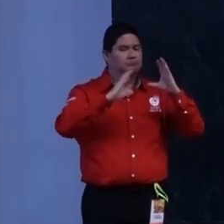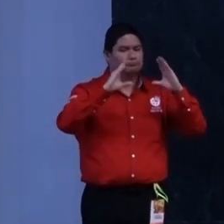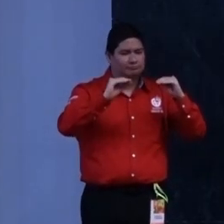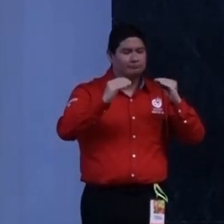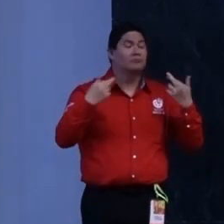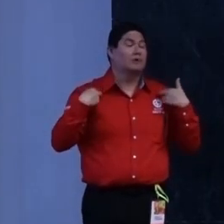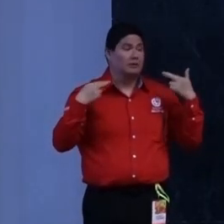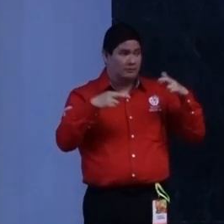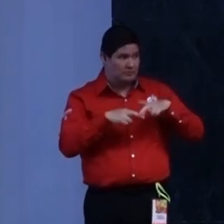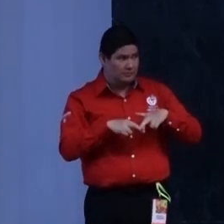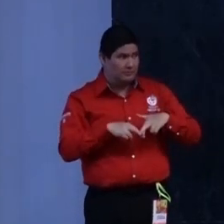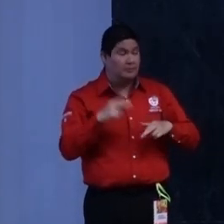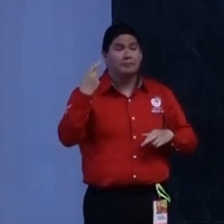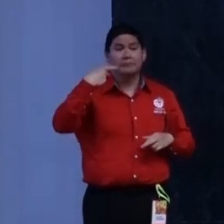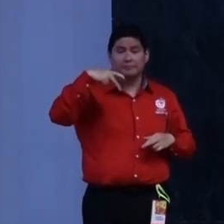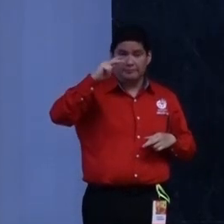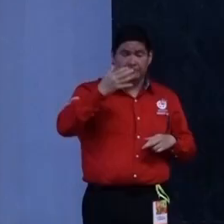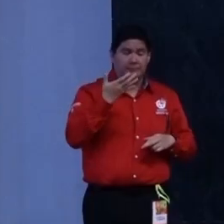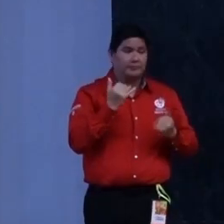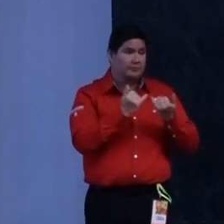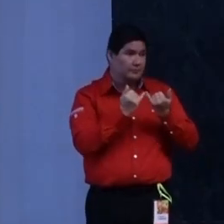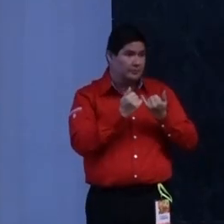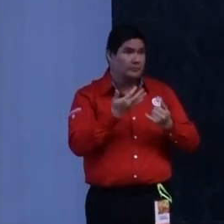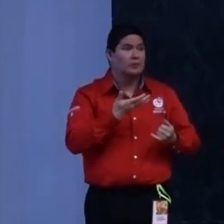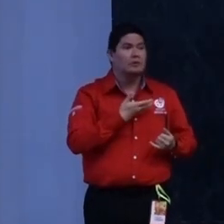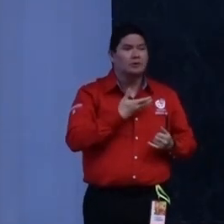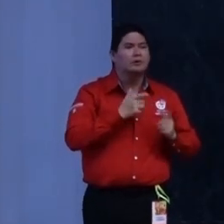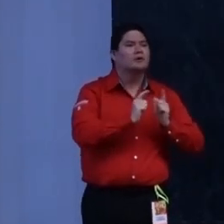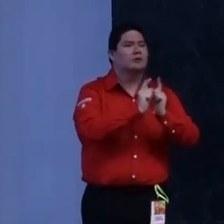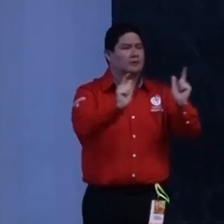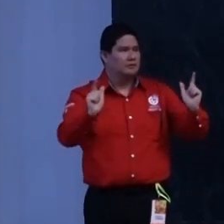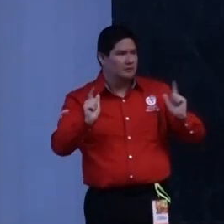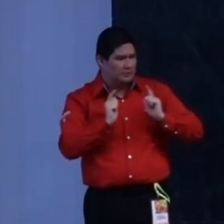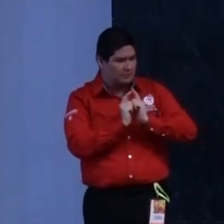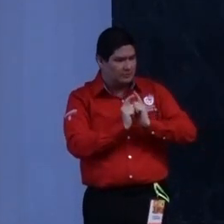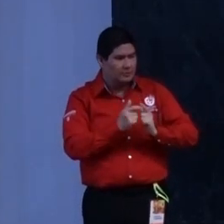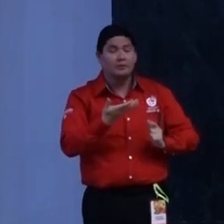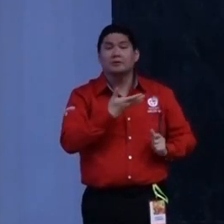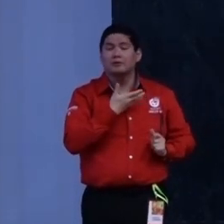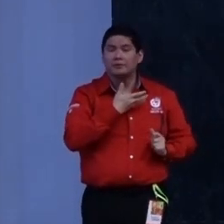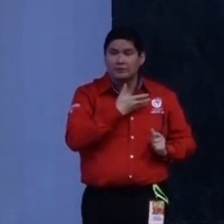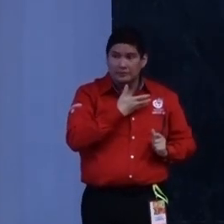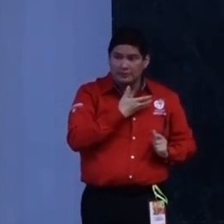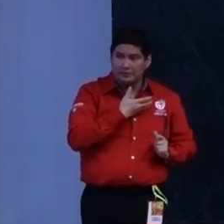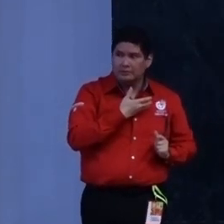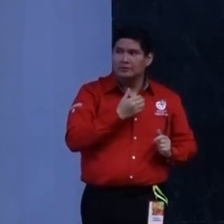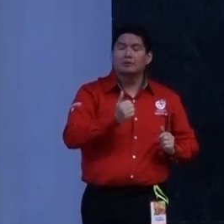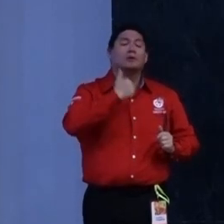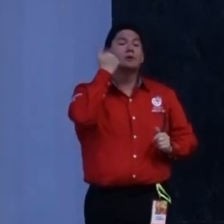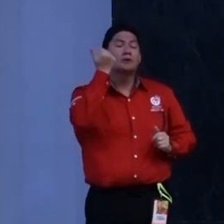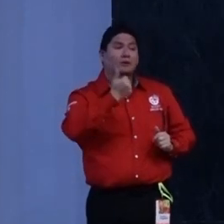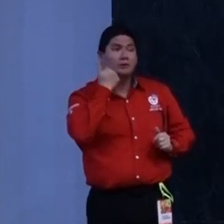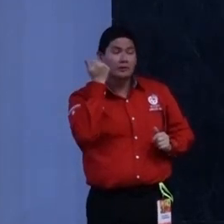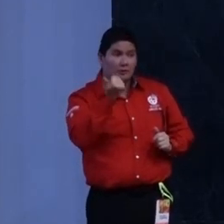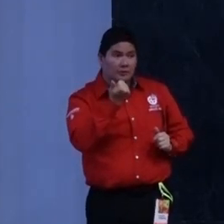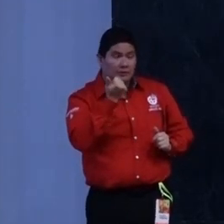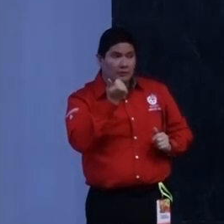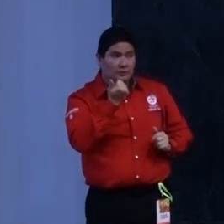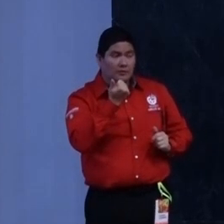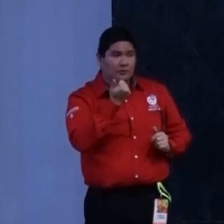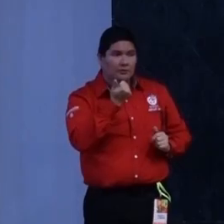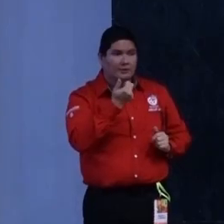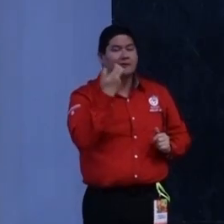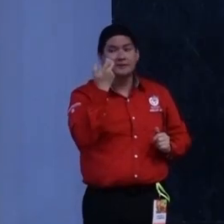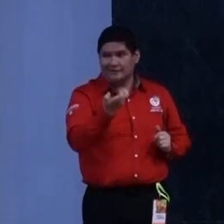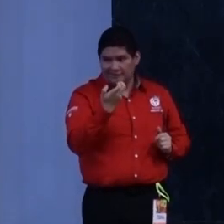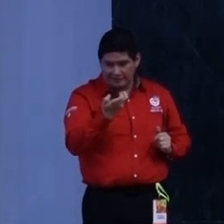docente, sin duda. Pero también tenemos al grupo, tenemos a los estudiantes. Sí, claro. Y eso es algo